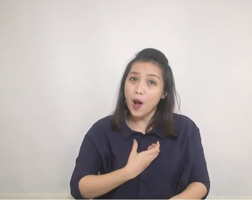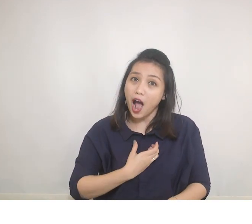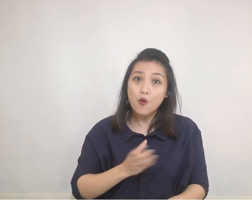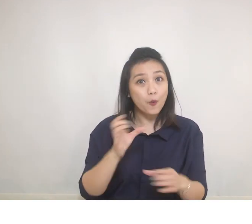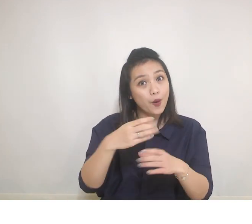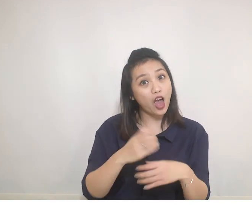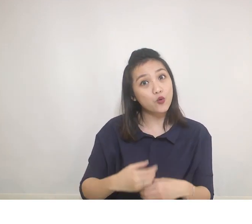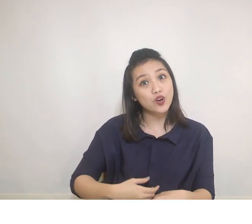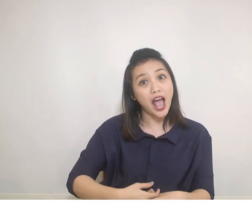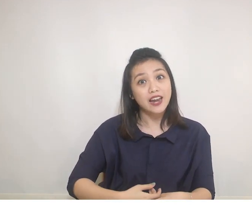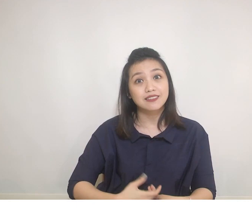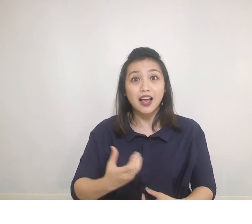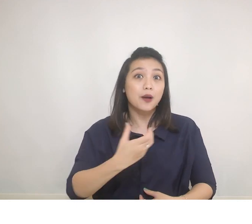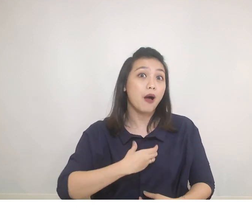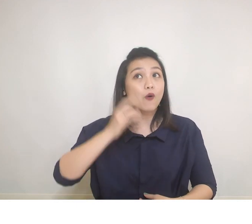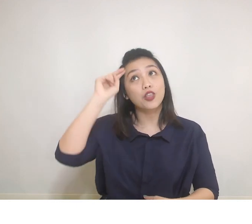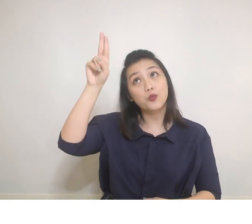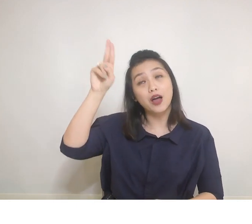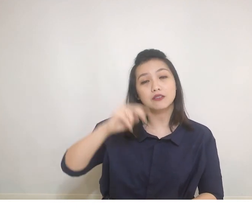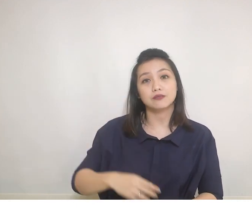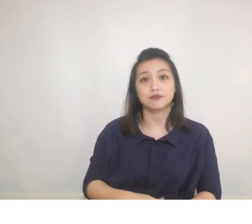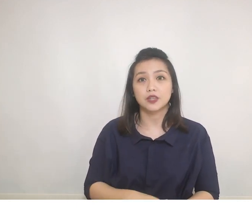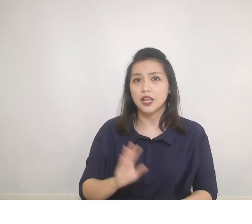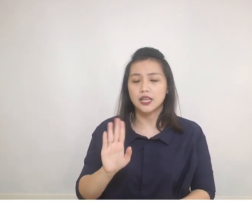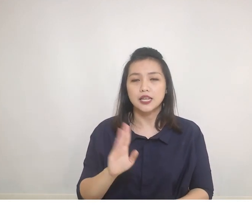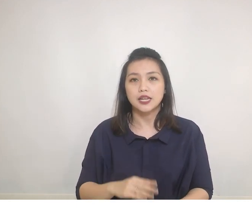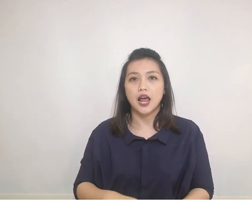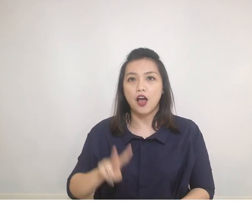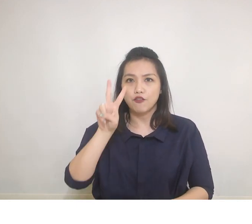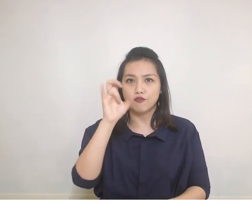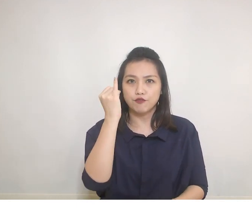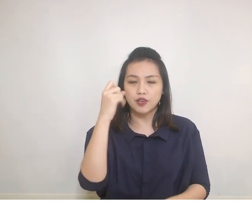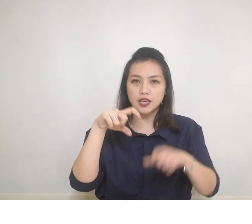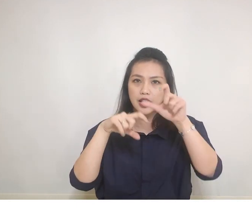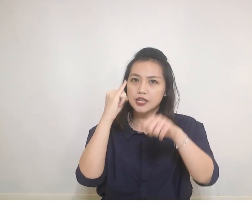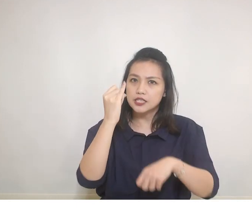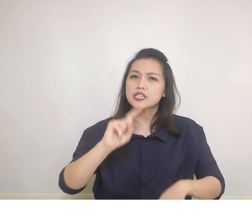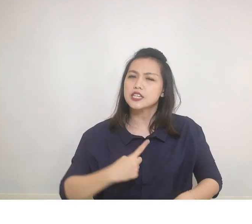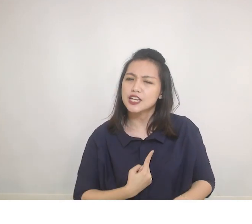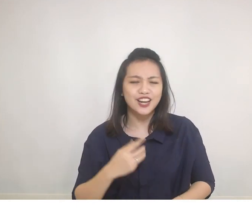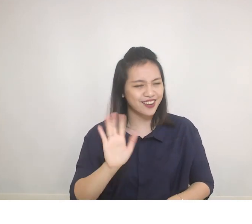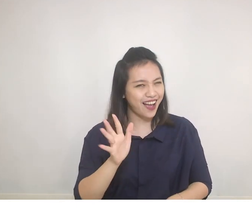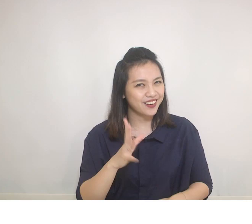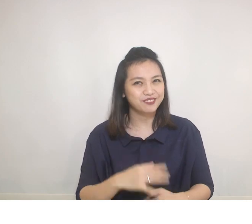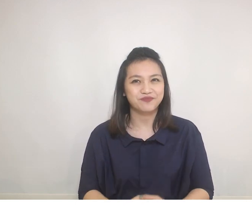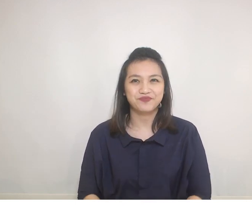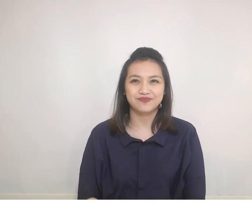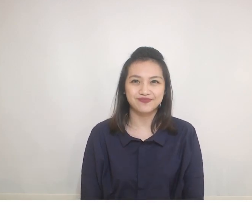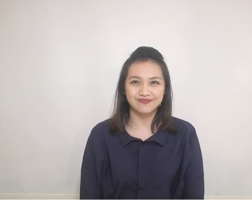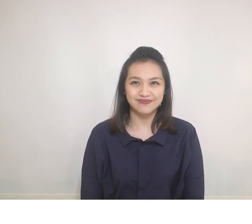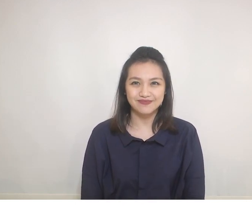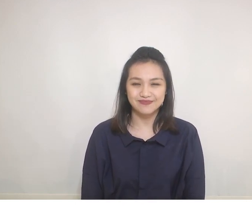visi, benar-benar fokus pada Anda sudah CGL loh ya. Iya, ya. Apa bedanya hasilnya dalam CG Anda apa? Jadi pada